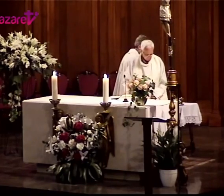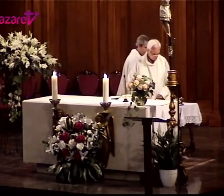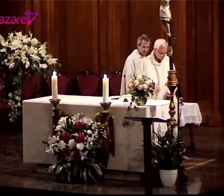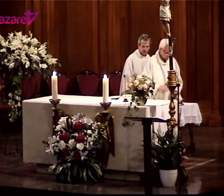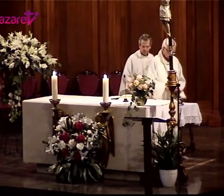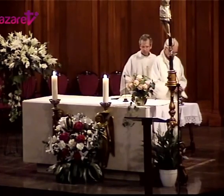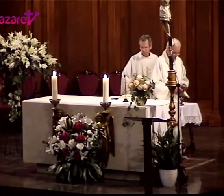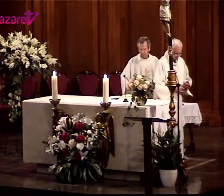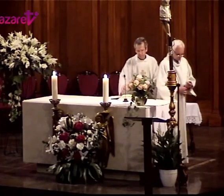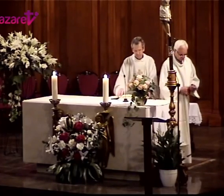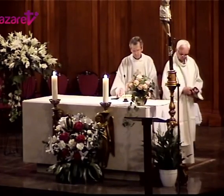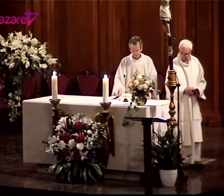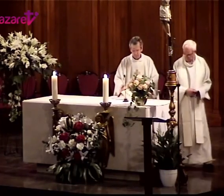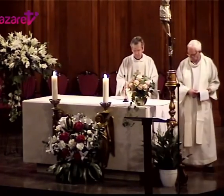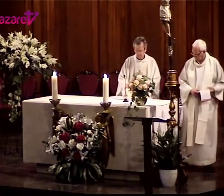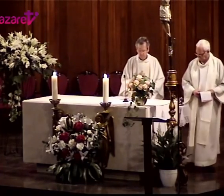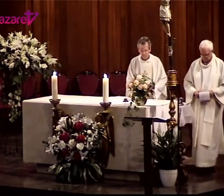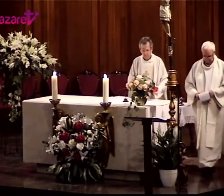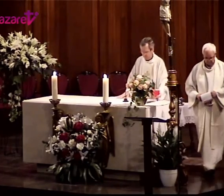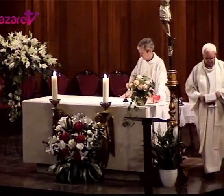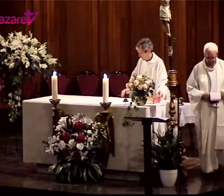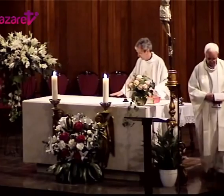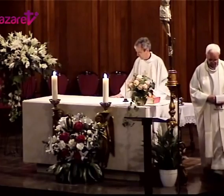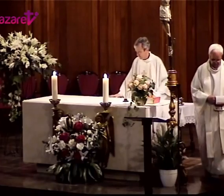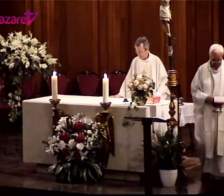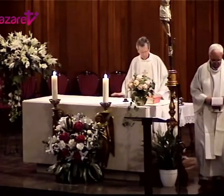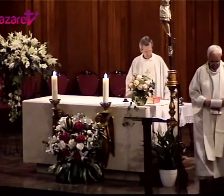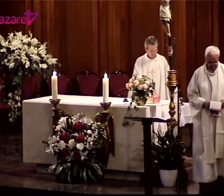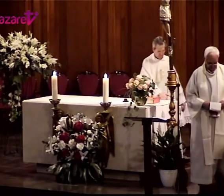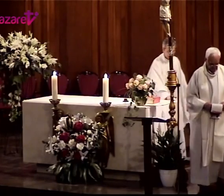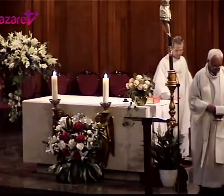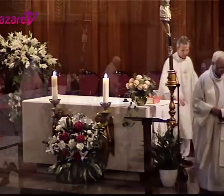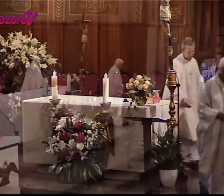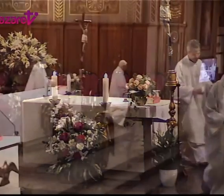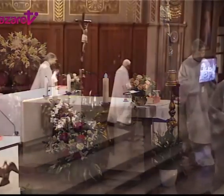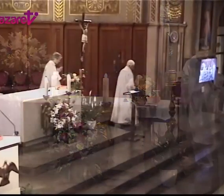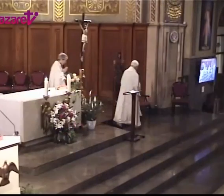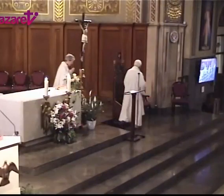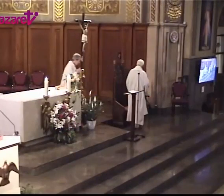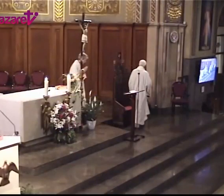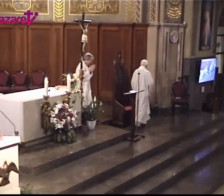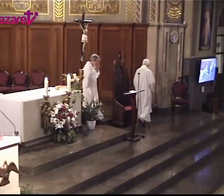Que Dios Todopoderoso nos purifique del pecado y por la celebración de esta Eucaristía nos haga dignos de participar.